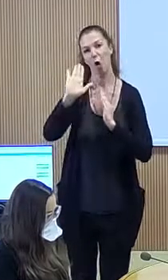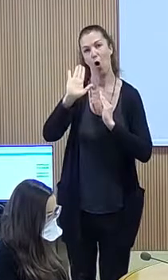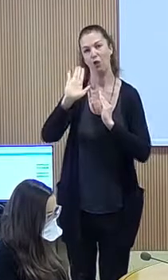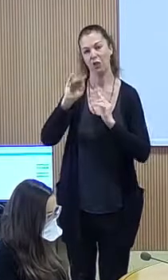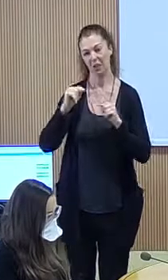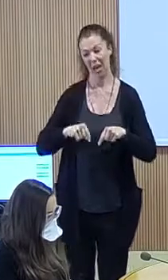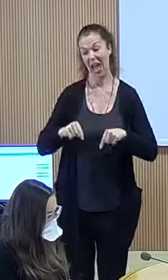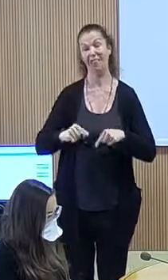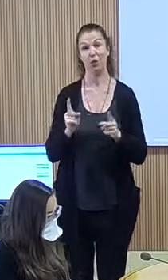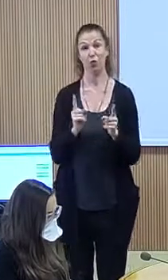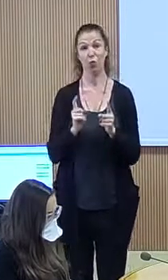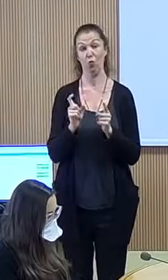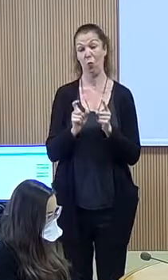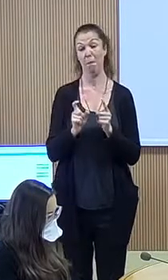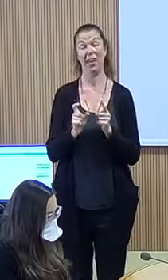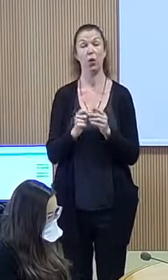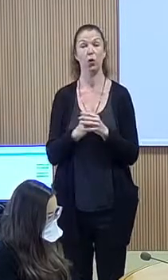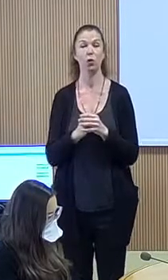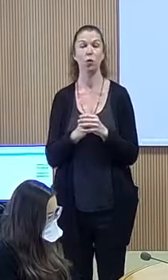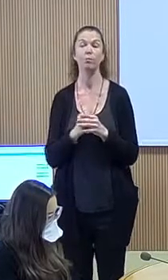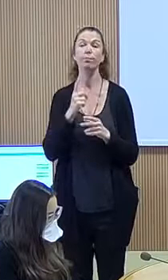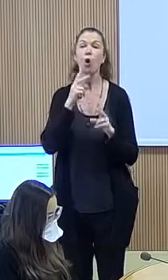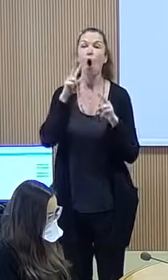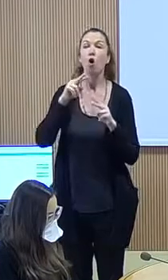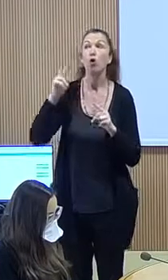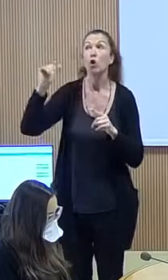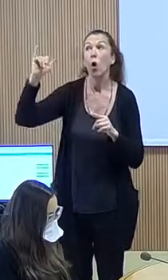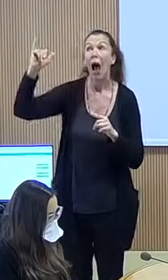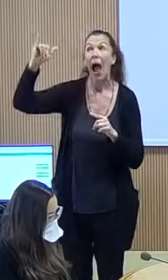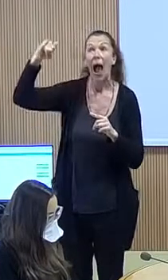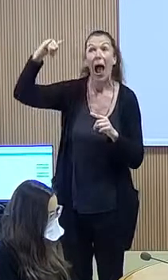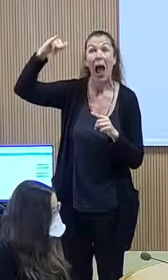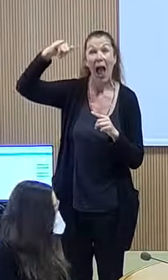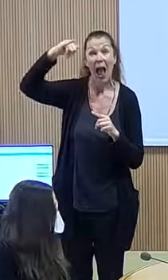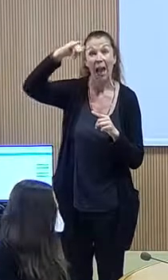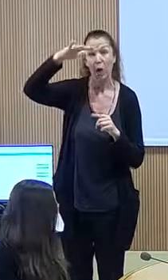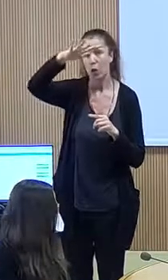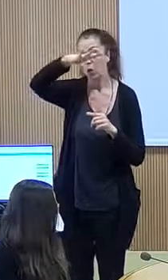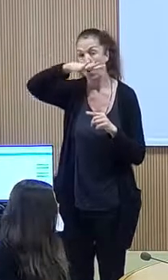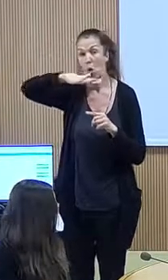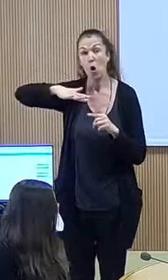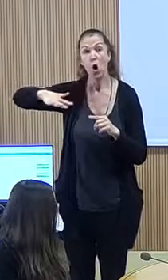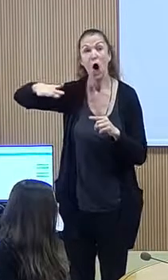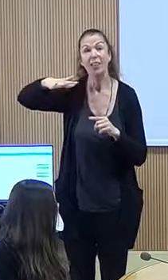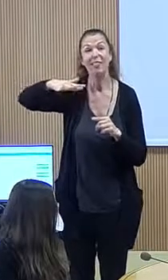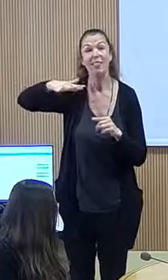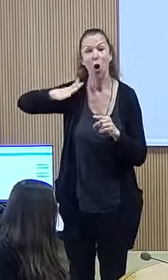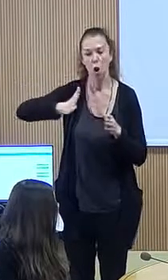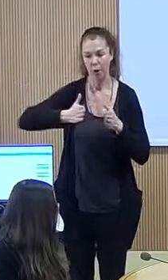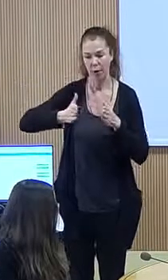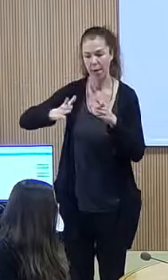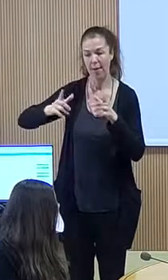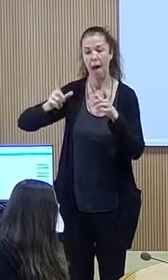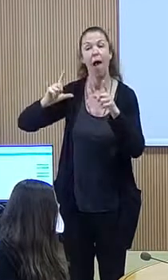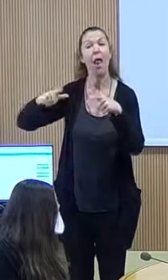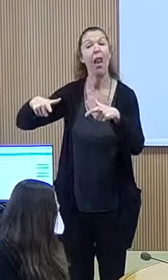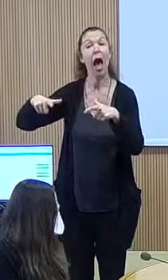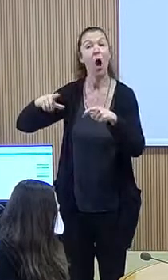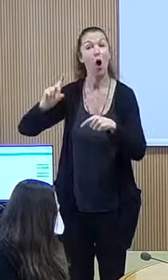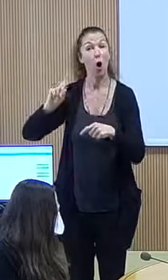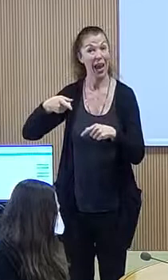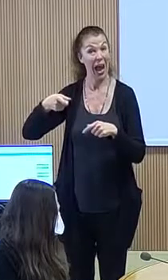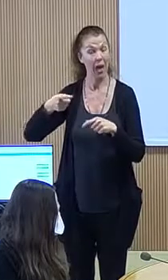quindi un controllo aereo sia sulle sulle sulle zone lungo tutta la fascia del lago di garda e un controllo con l'elicottero